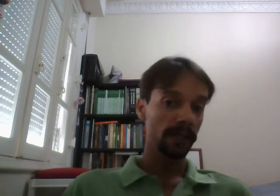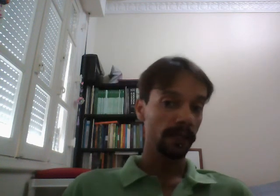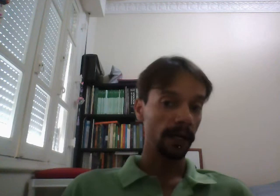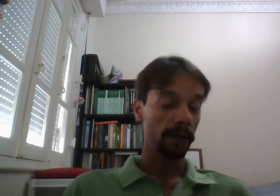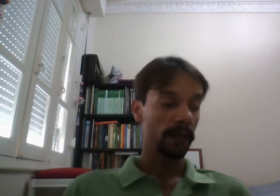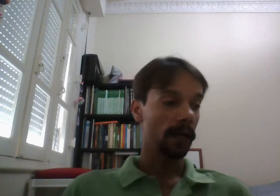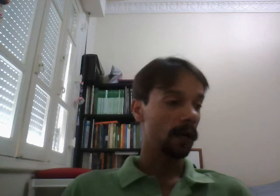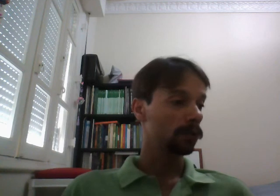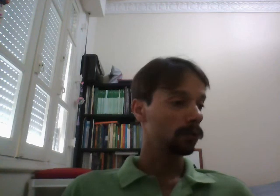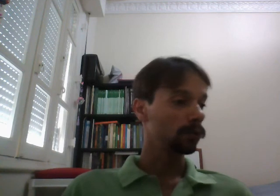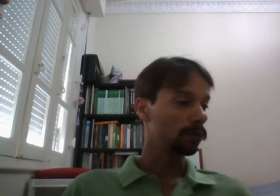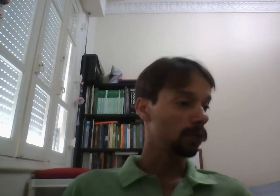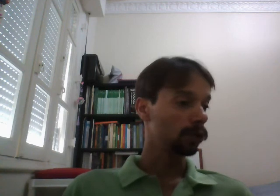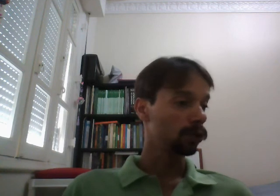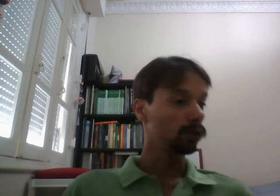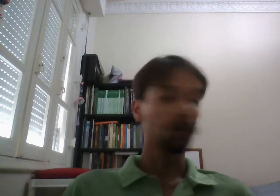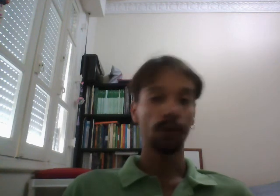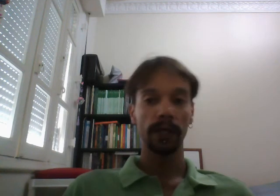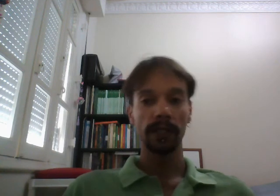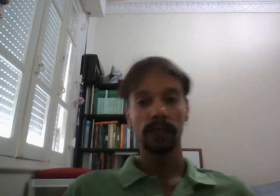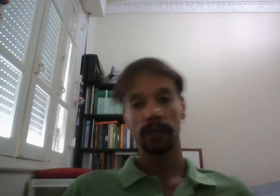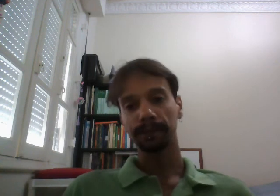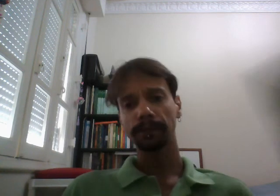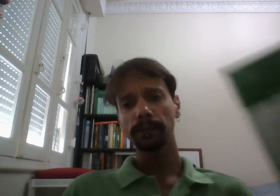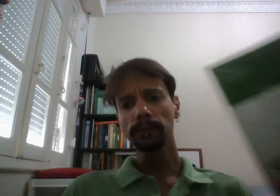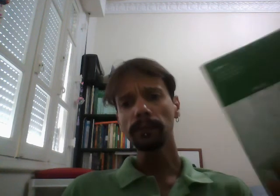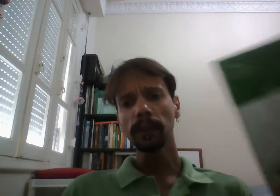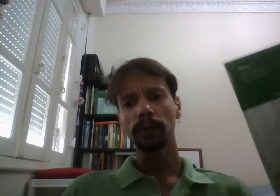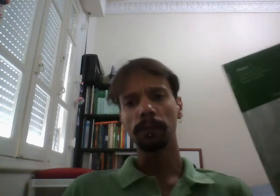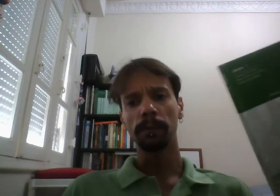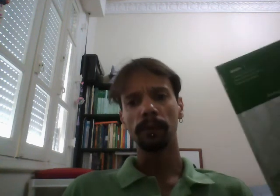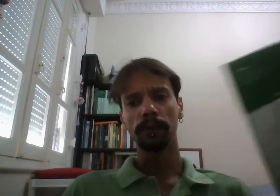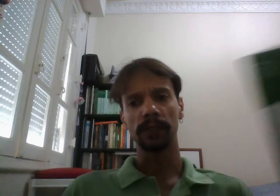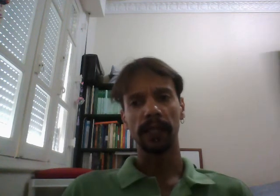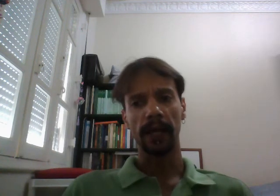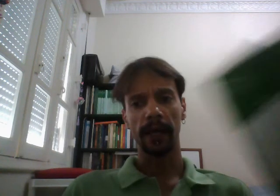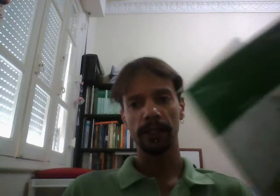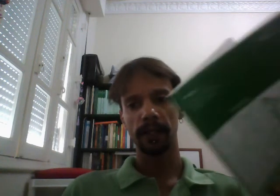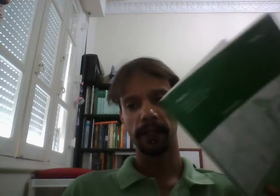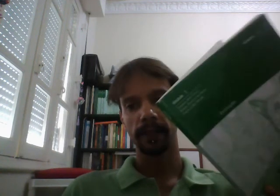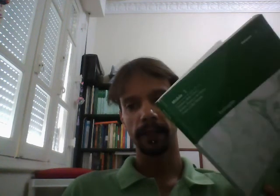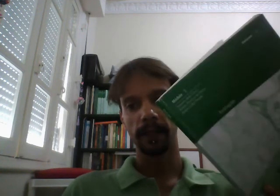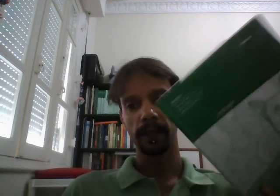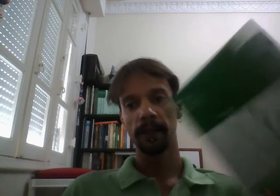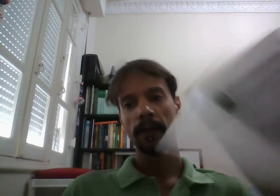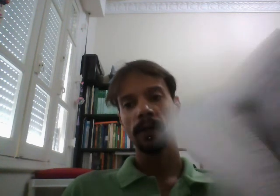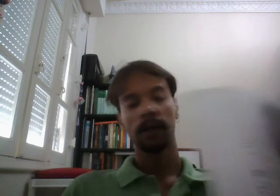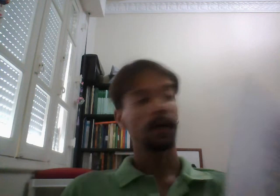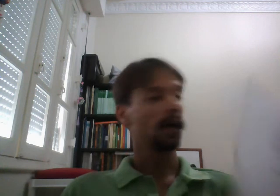esse tema no módulo 2 do CDR, cadê? Tá aqui,